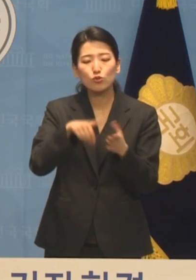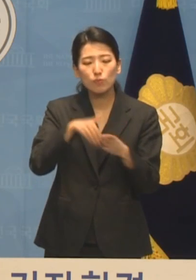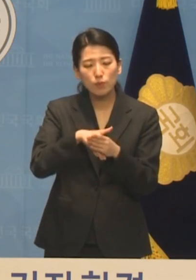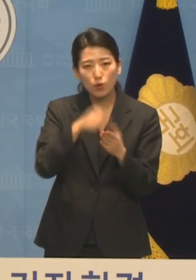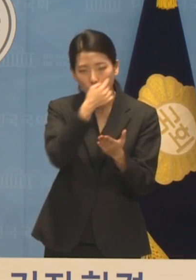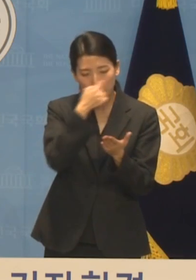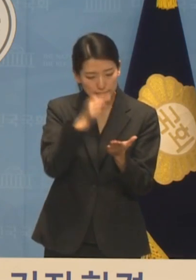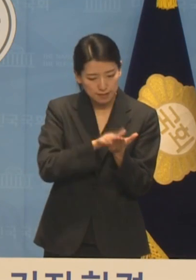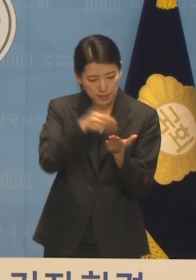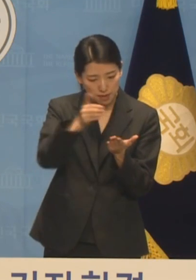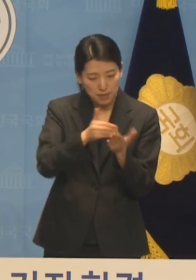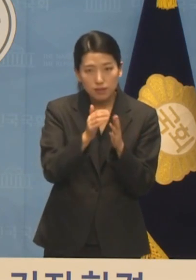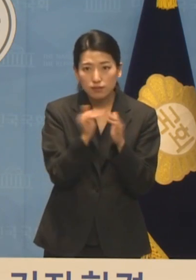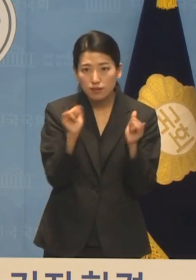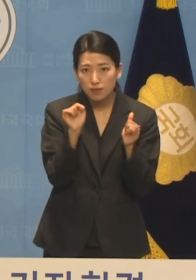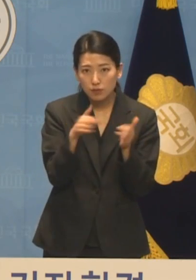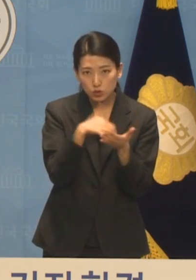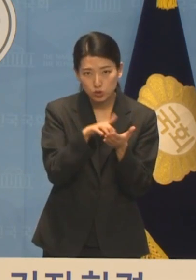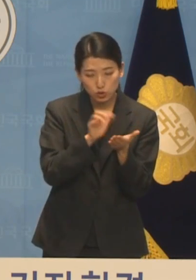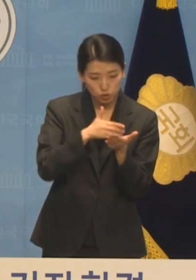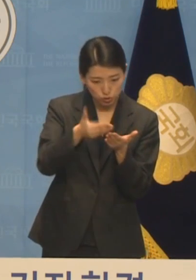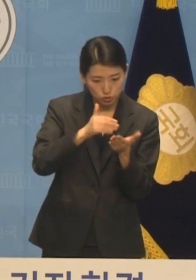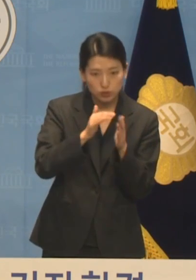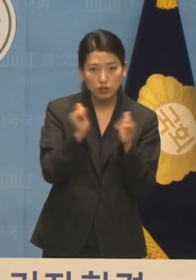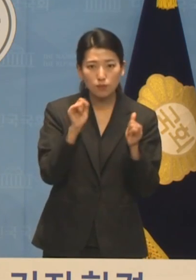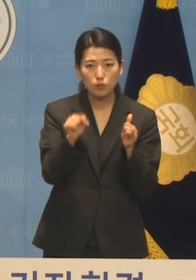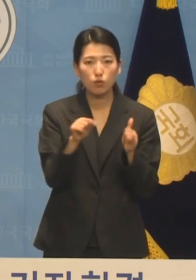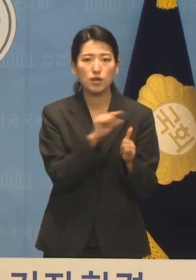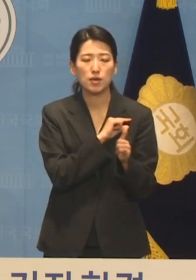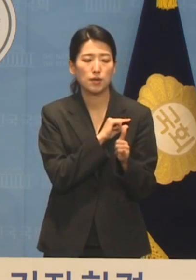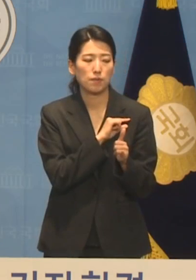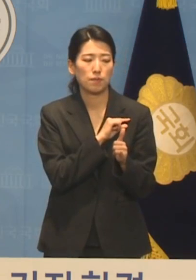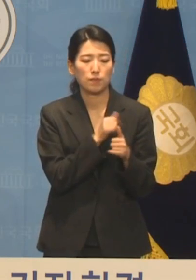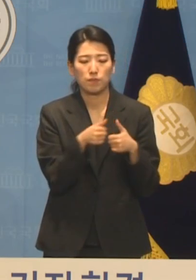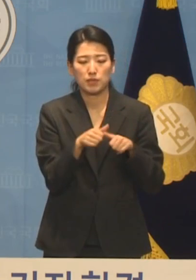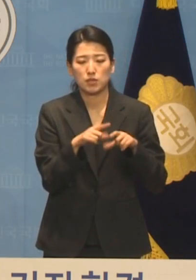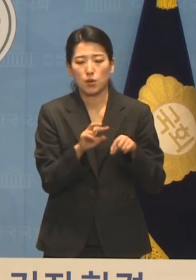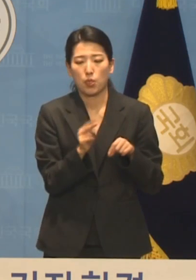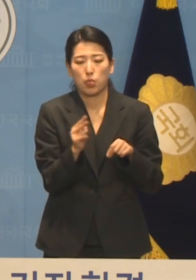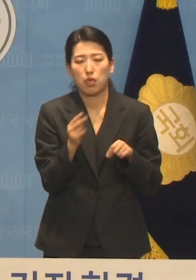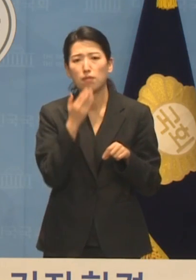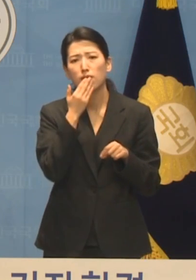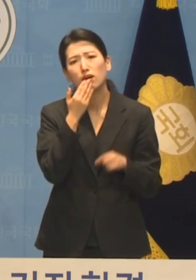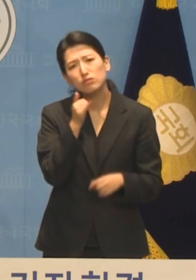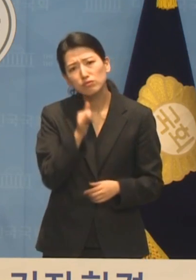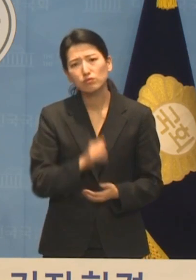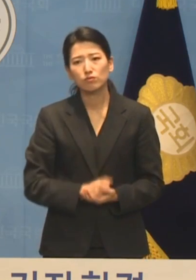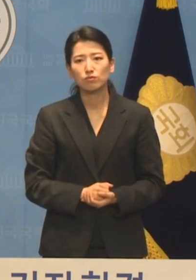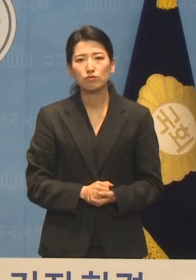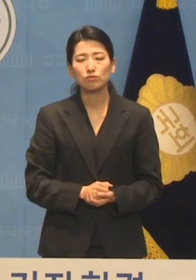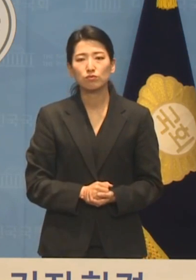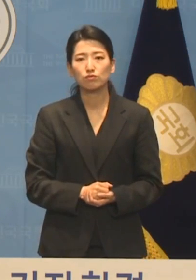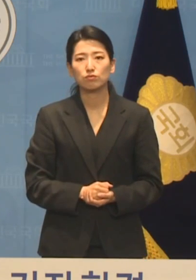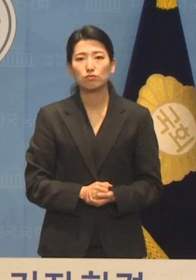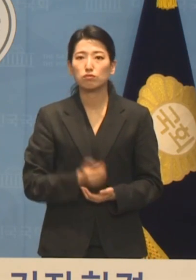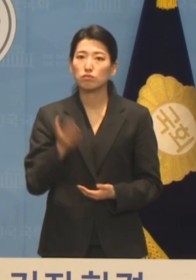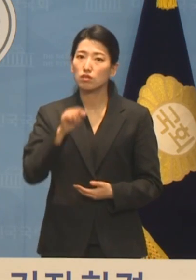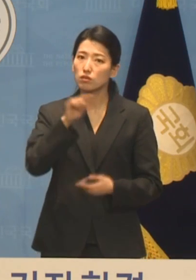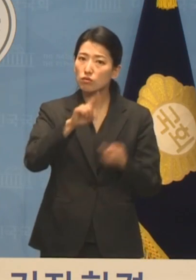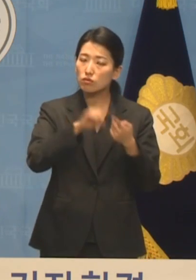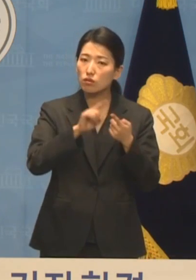말했습니다. 이러한 증언까지 나왔는데 부정선거에 관한 검증 신청을 기각하고 심사를 진행하지 않는